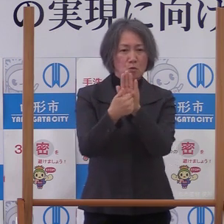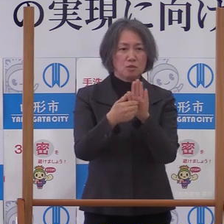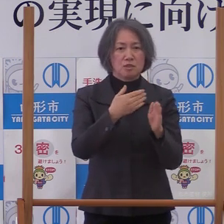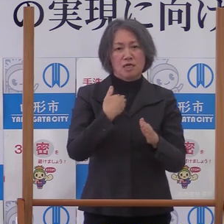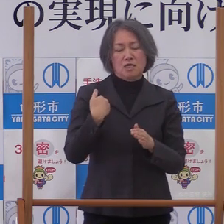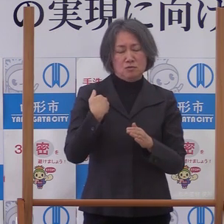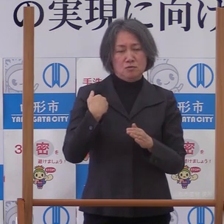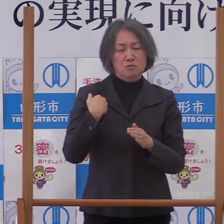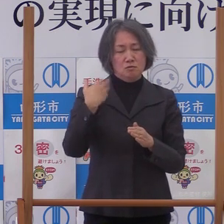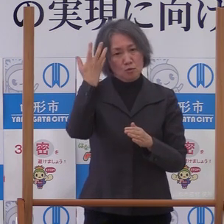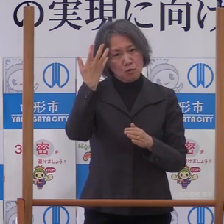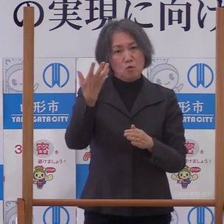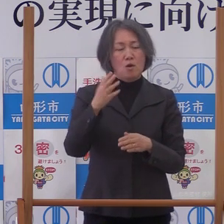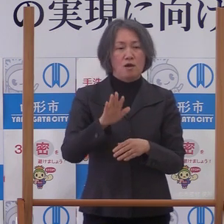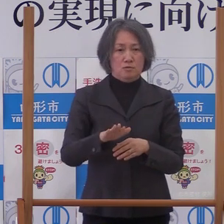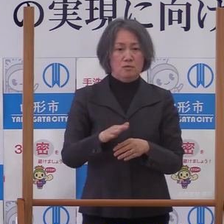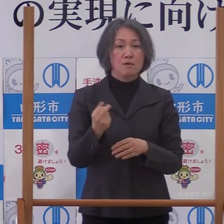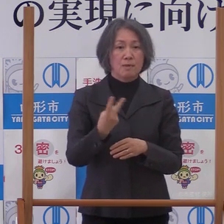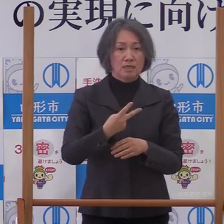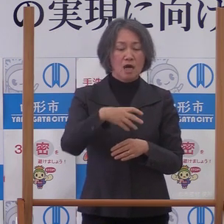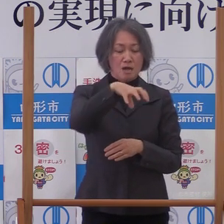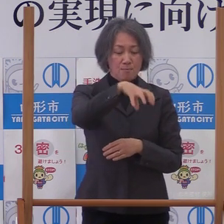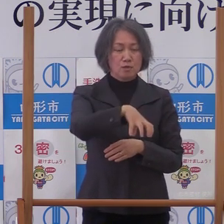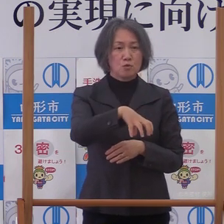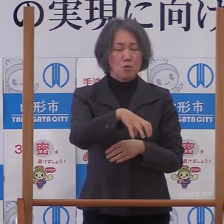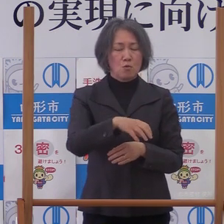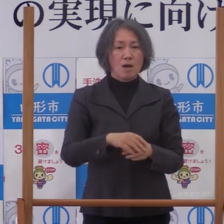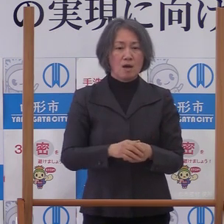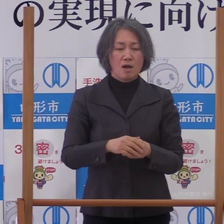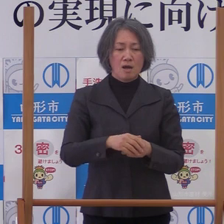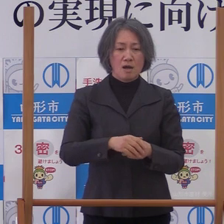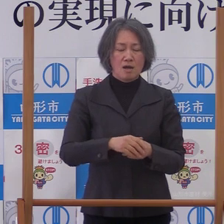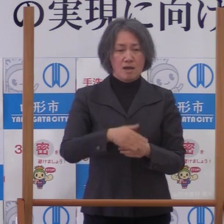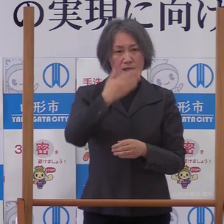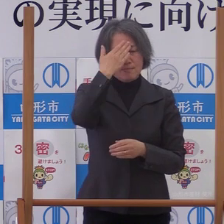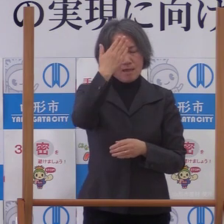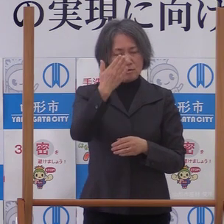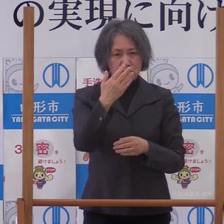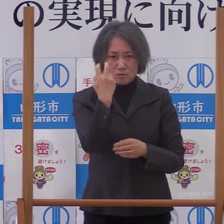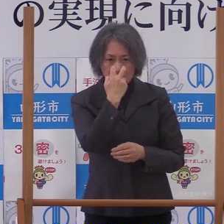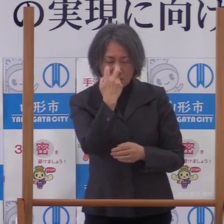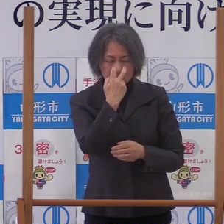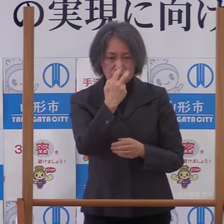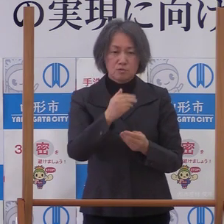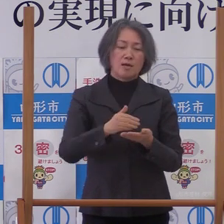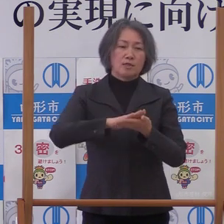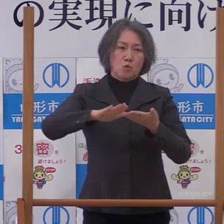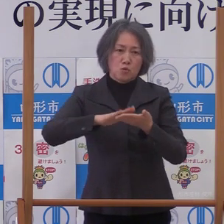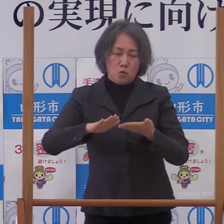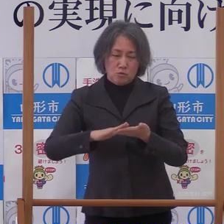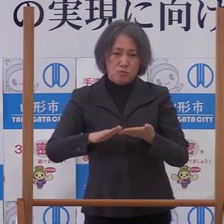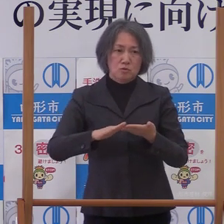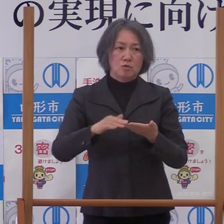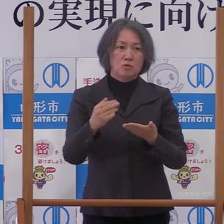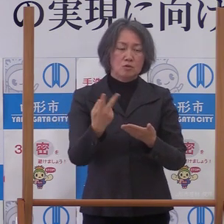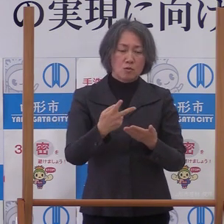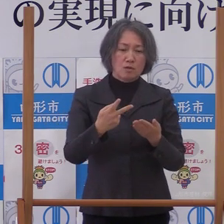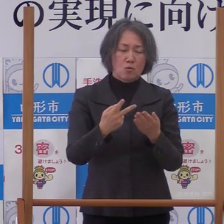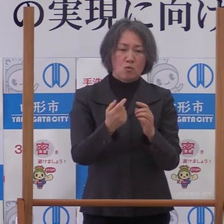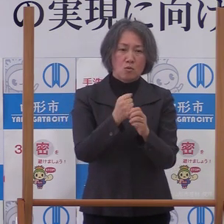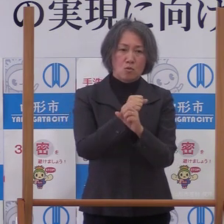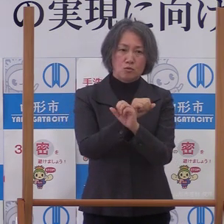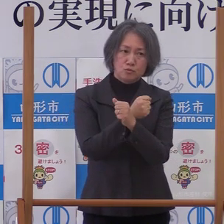ただいた。あと場所の方につきましても当然検温ですとかそういったアルコール消毒ですとかそういった準備もさせていただい